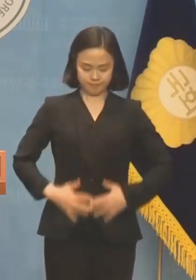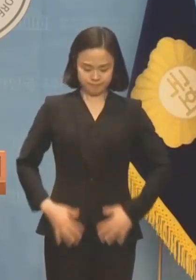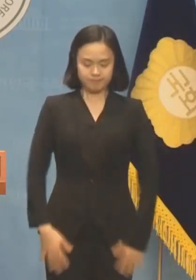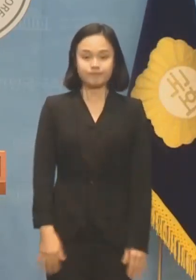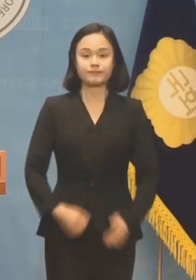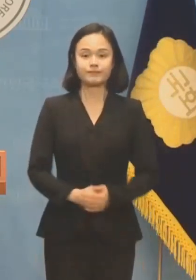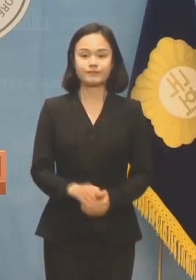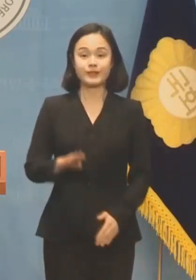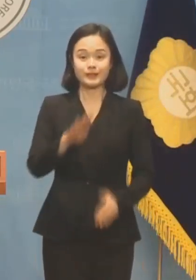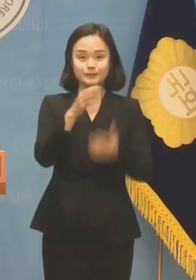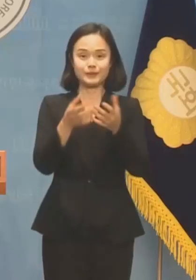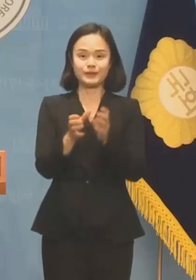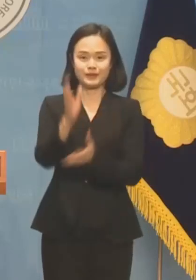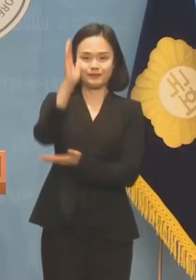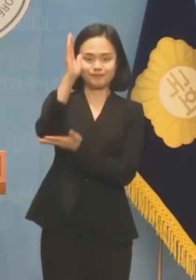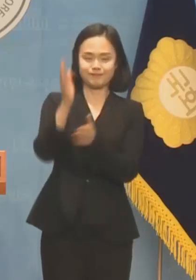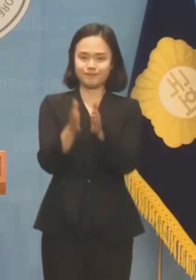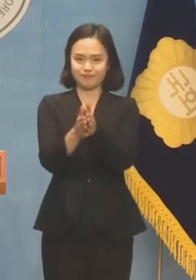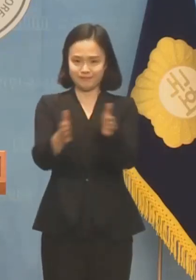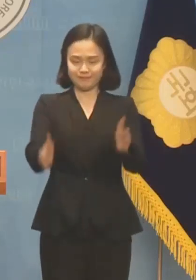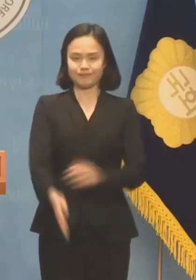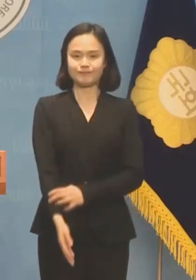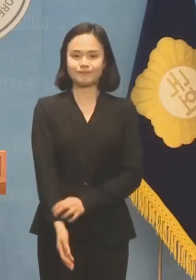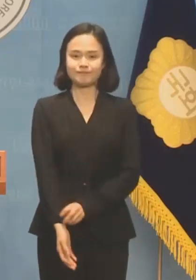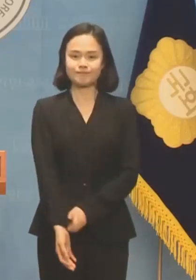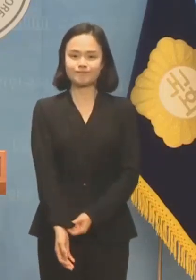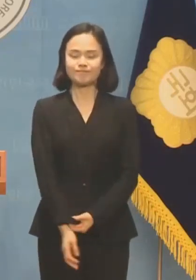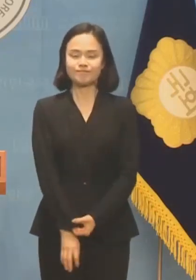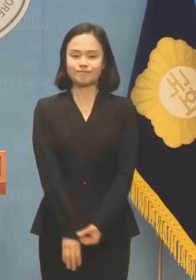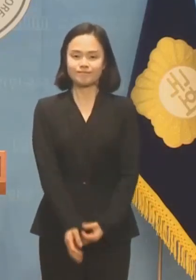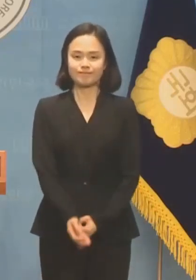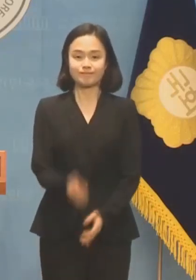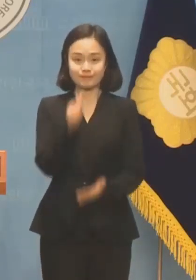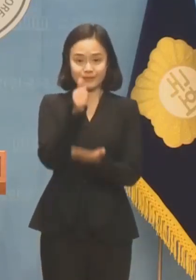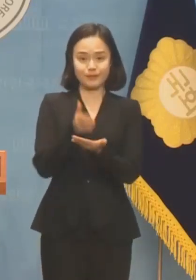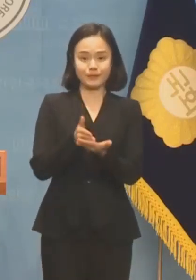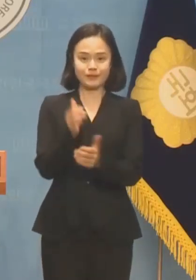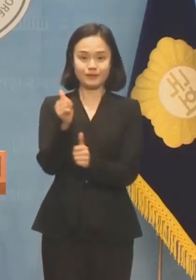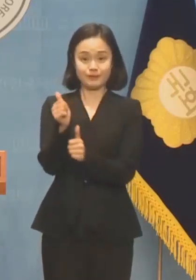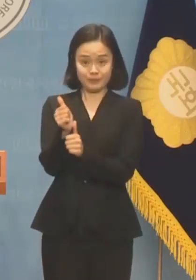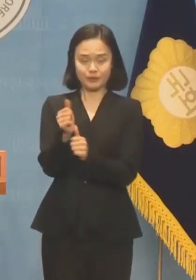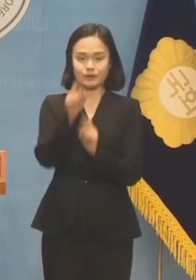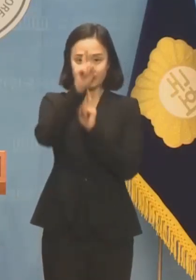네, 진보당 브리핑 시작하겠습니다. 부대변인 이미선입니다.